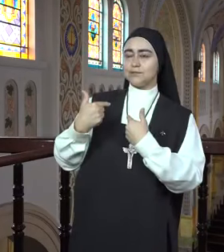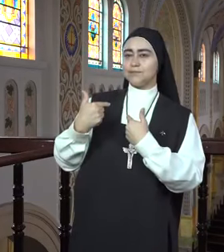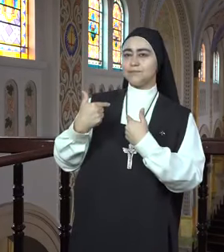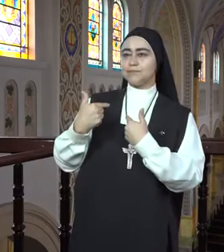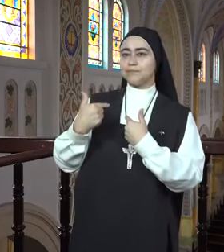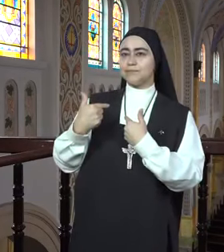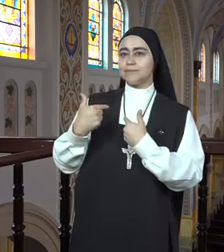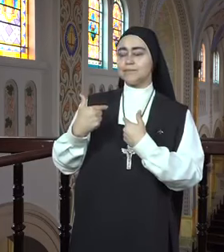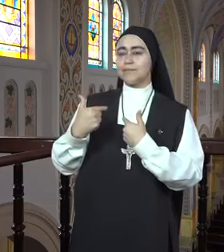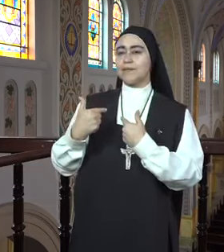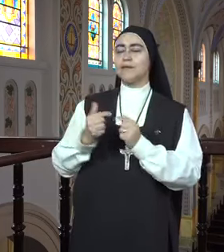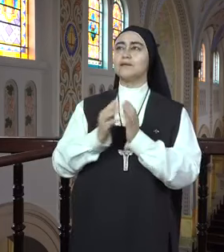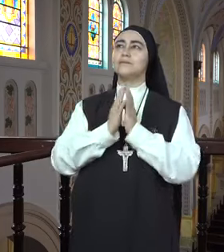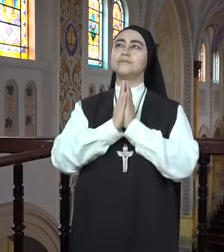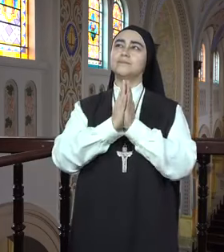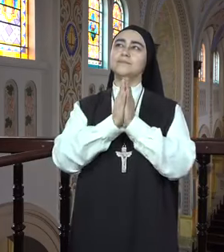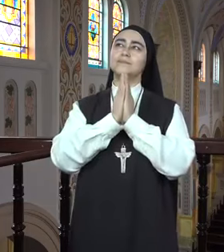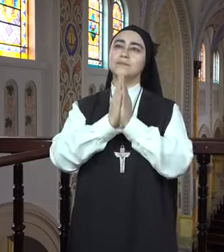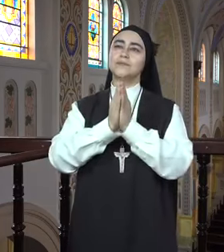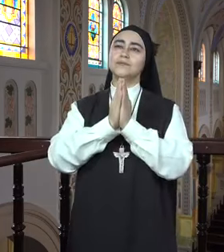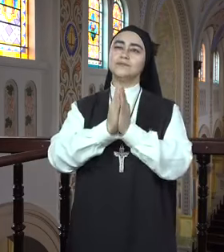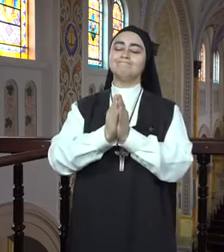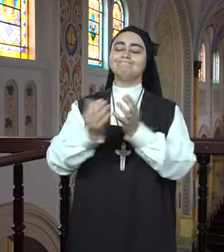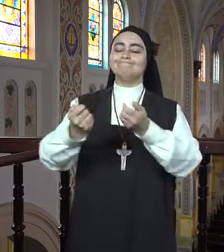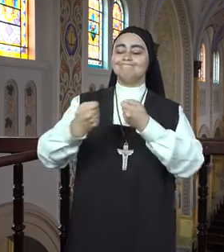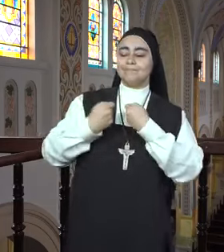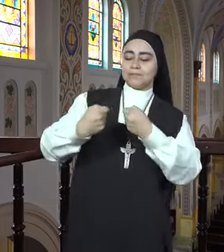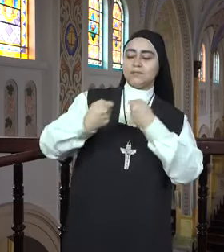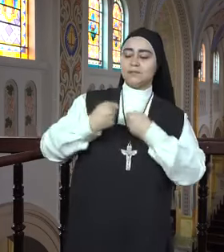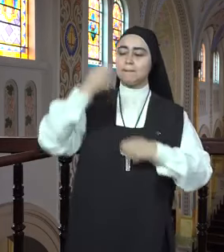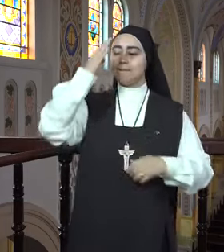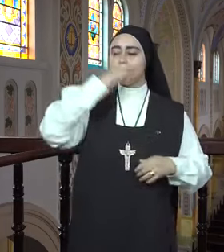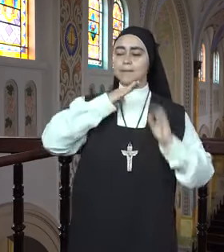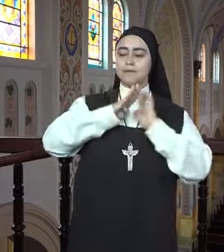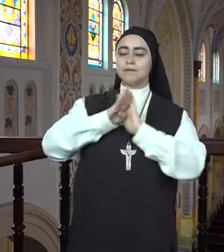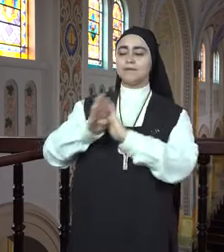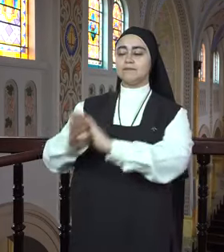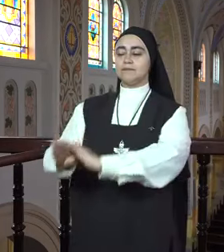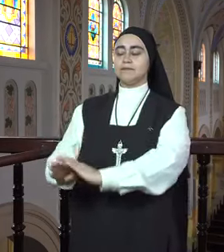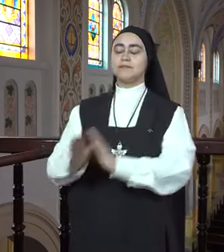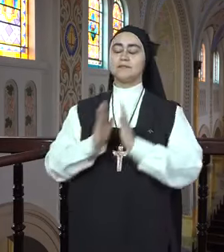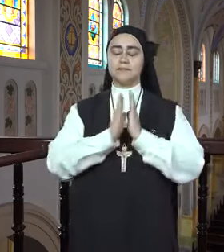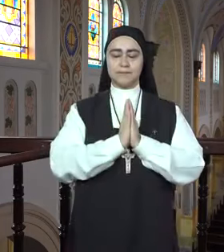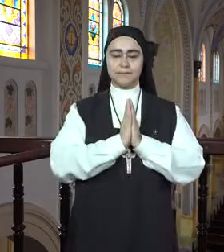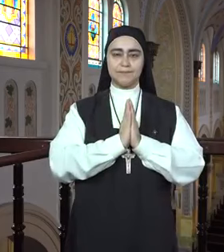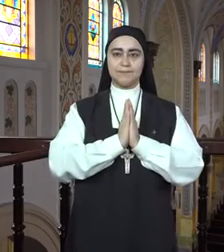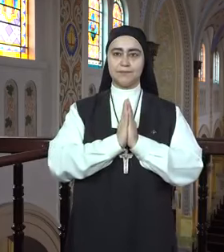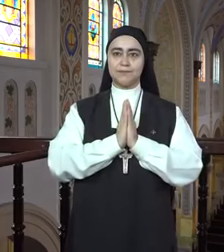quem nos tem ofendido. E não nos deixeis cair em tentação, mas livrai-nos do mal.